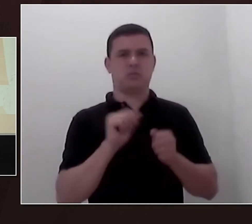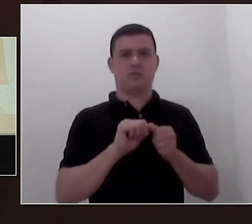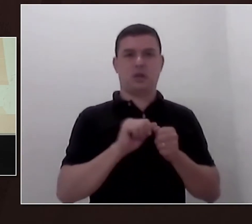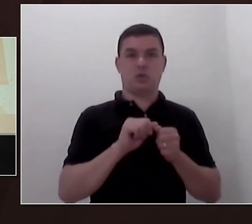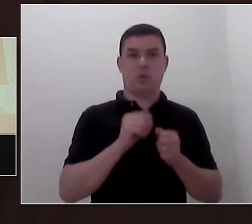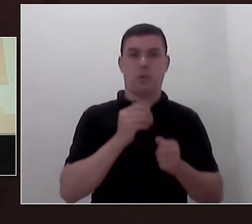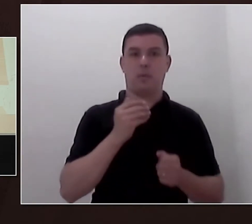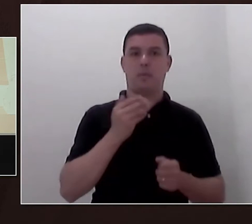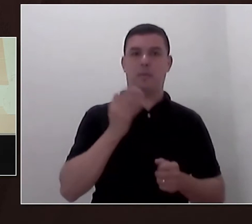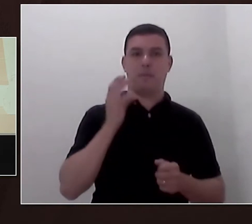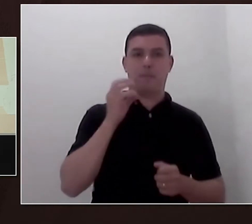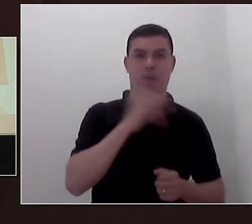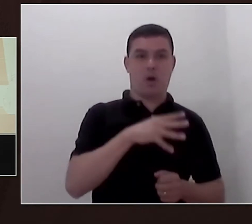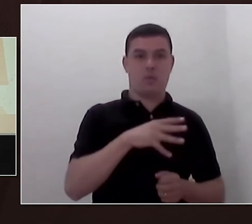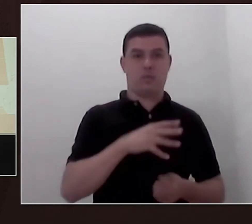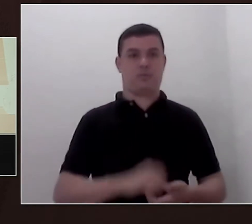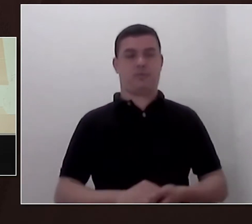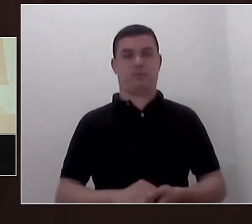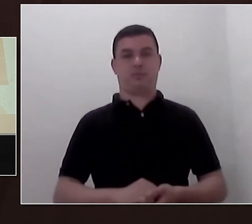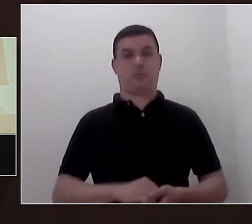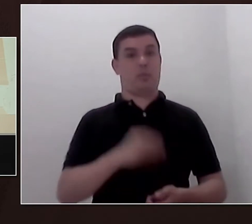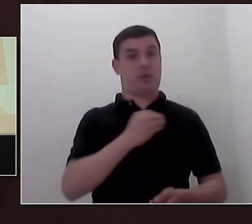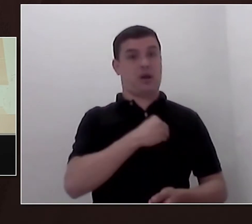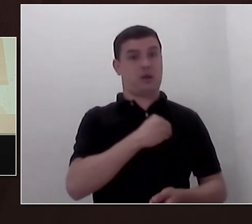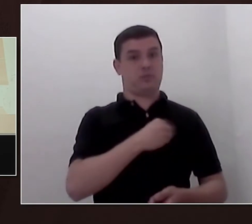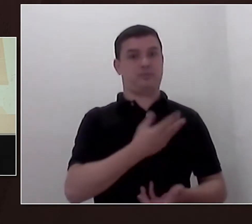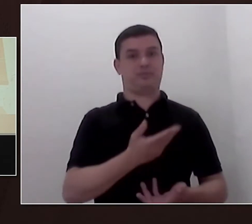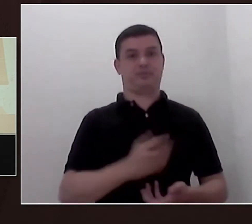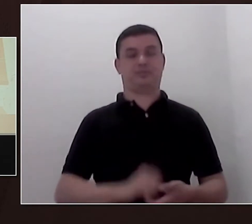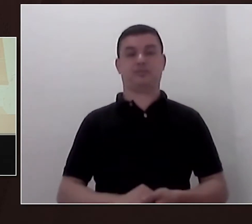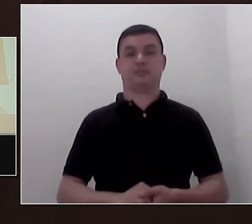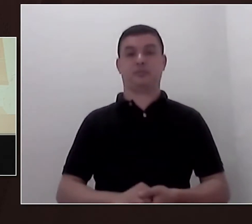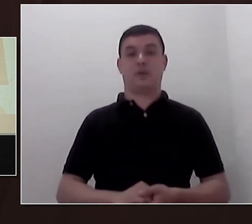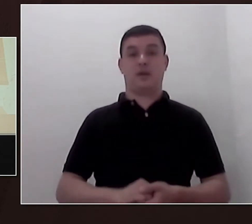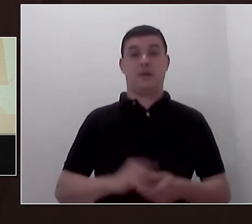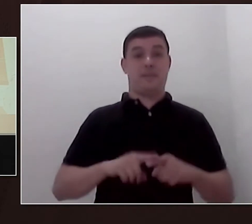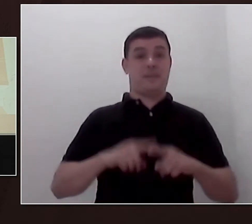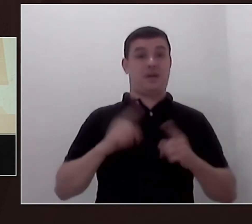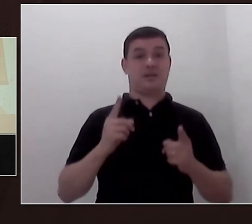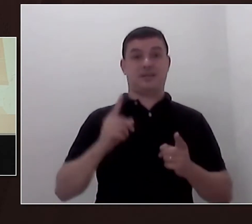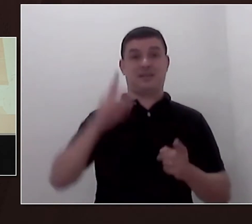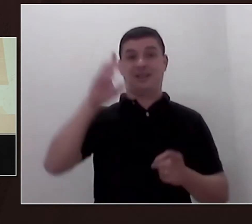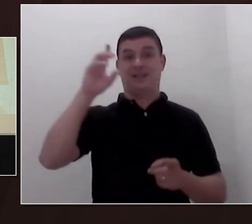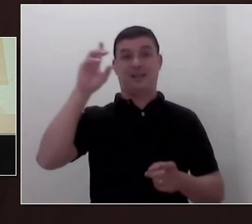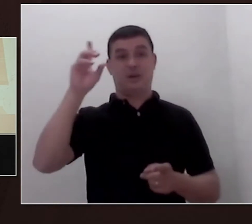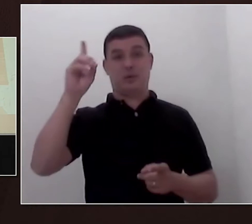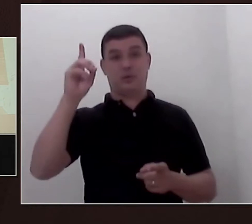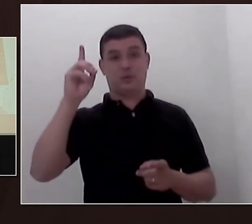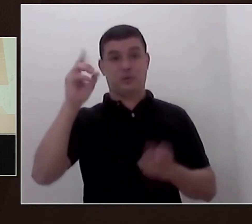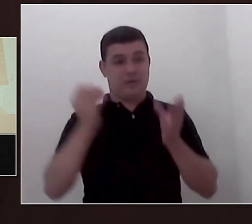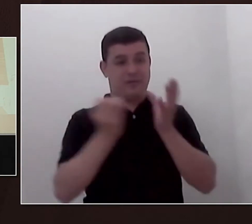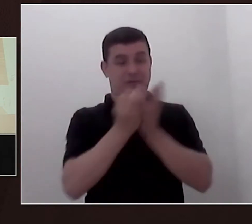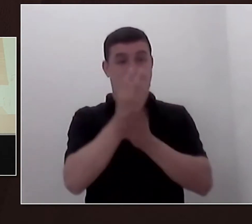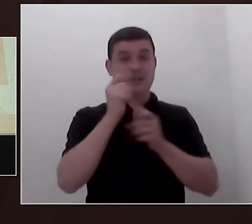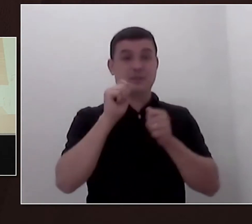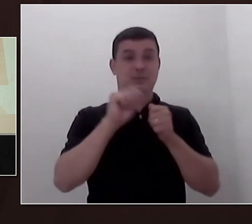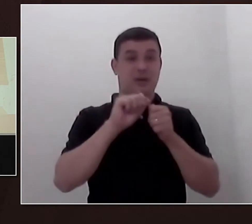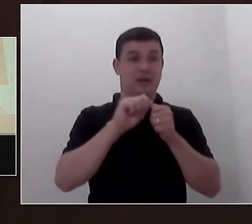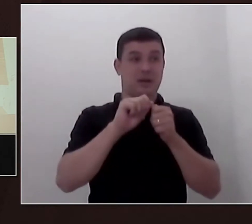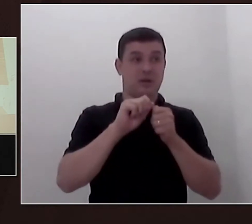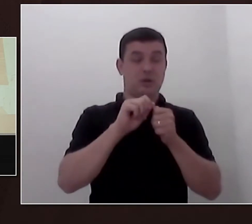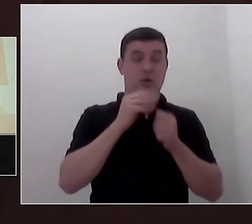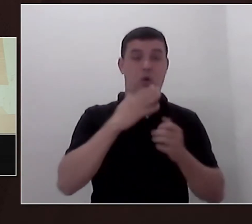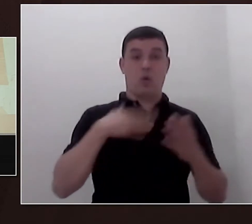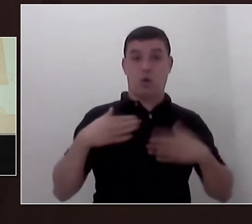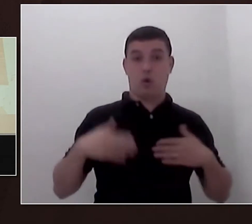tá? E isso não é verdade. Deus não criou o corpo mau, não é isso? É o pecado que fez com que